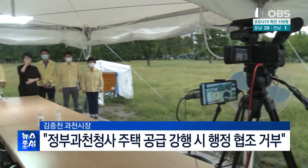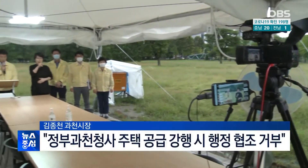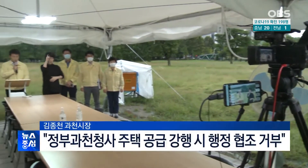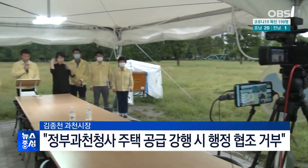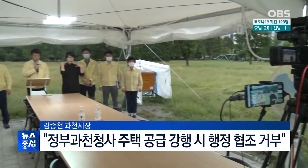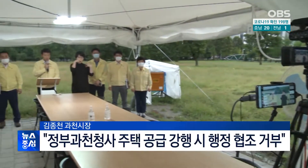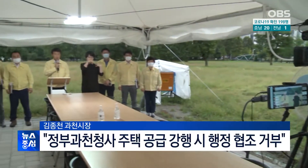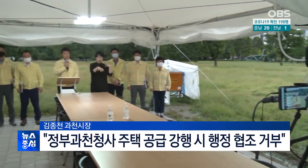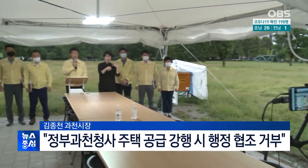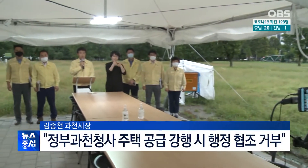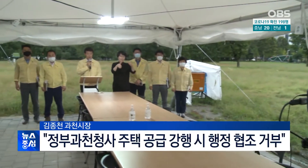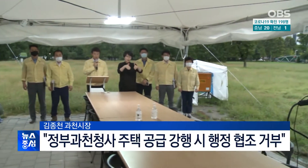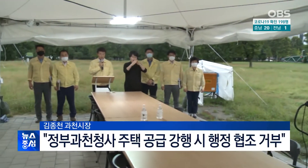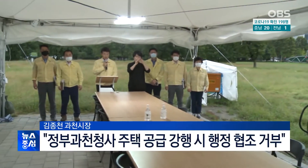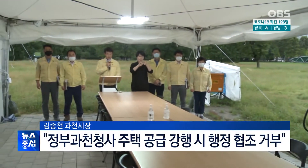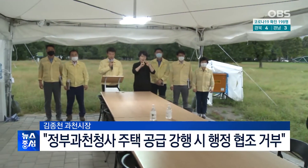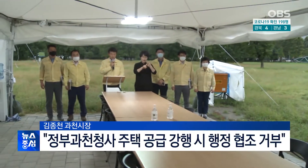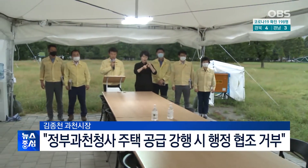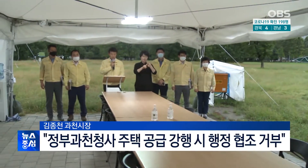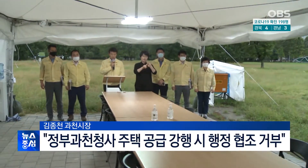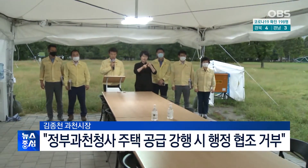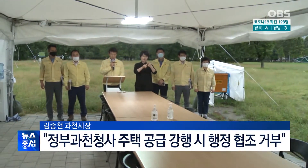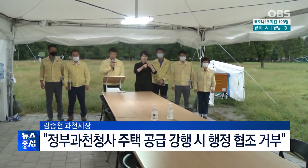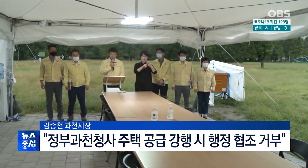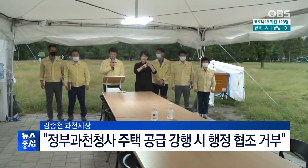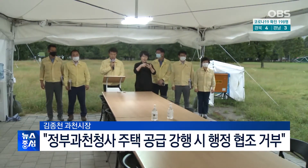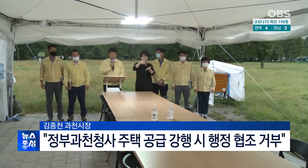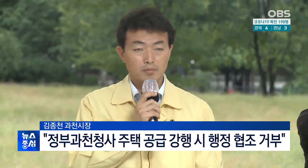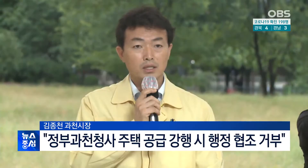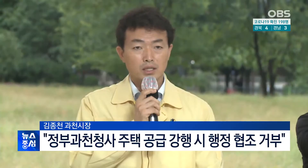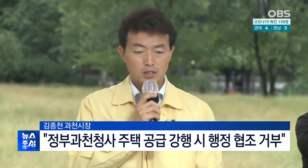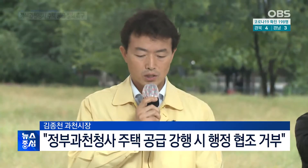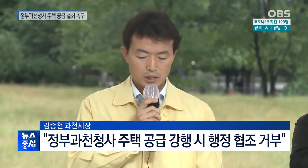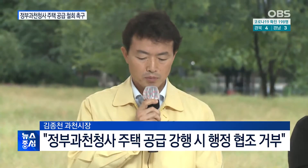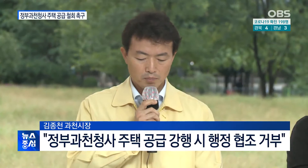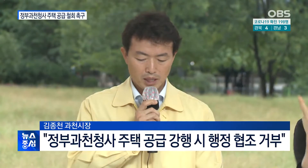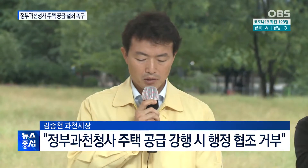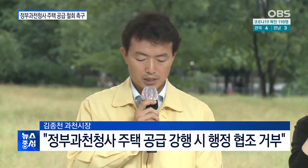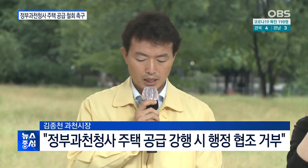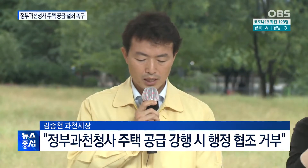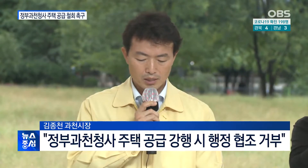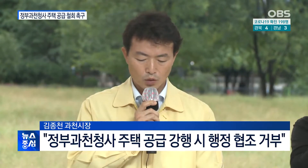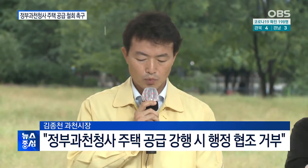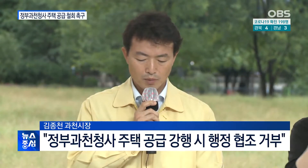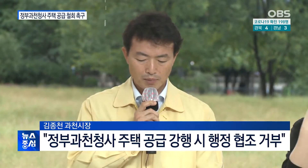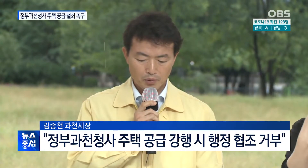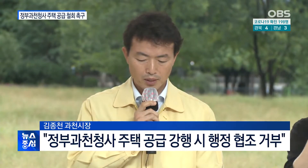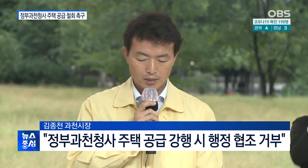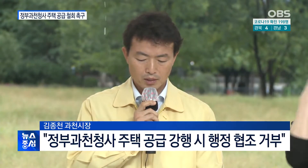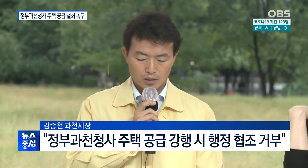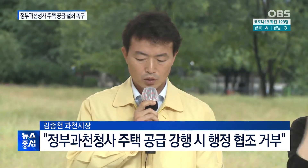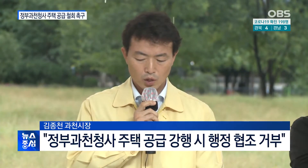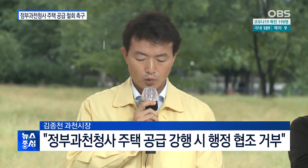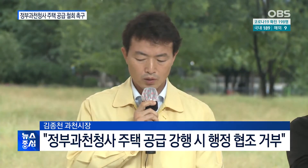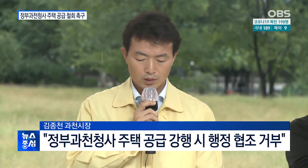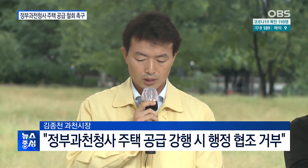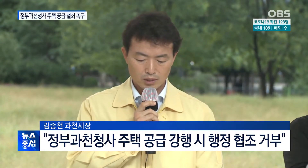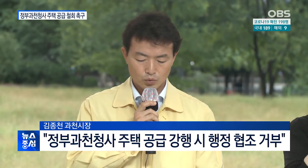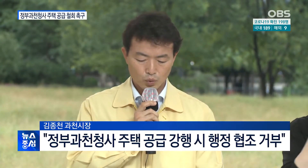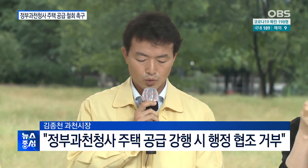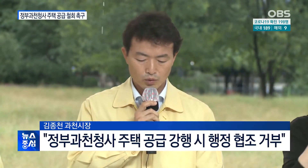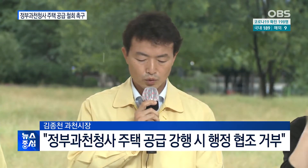김종천 과천시장이 정부 과천청사 일대 주택공급계획의 철회를 거듭 촉구했습니다. 강행하면 주택건설과